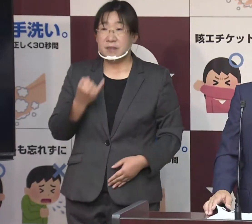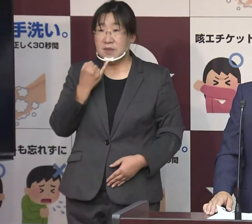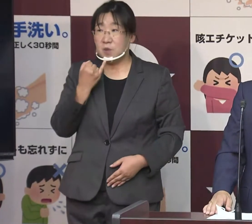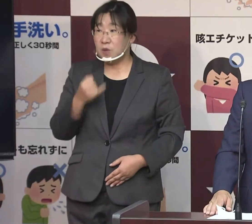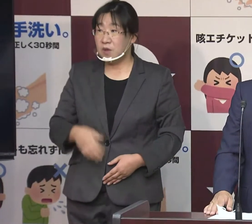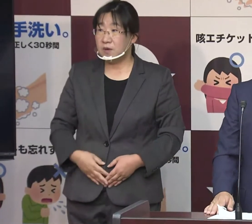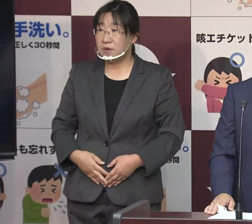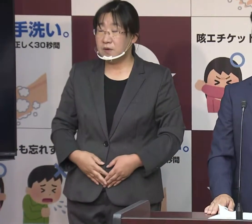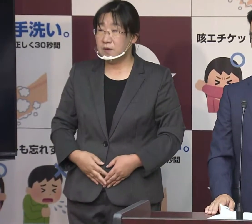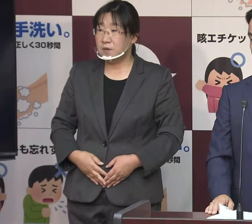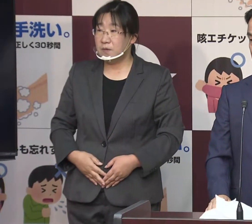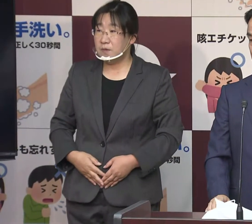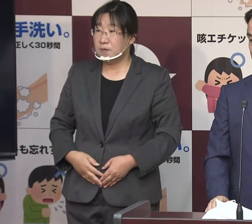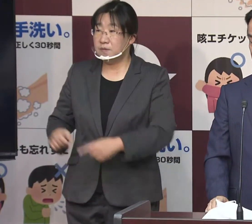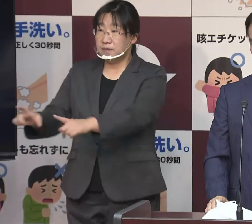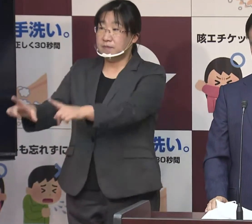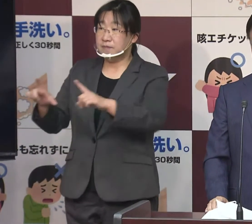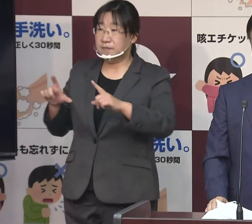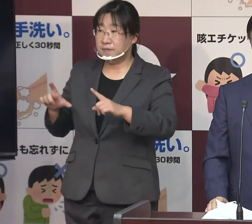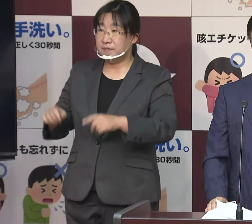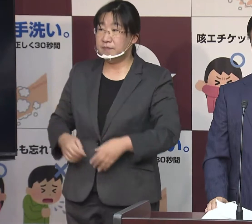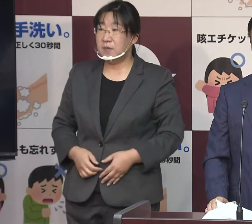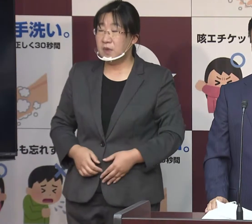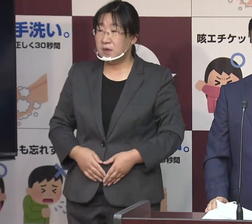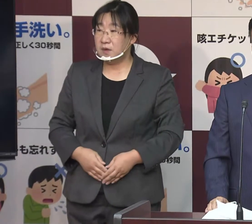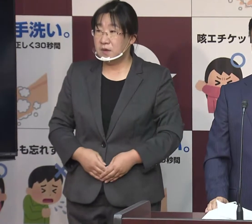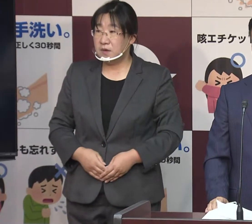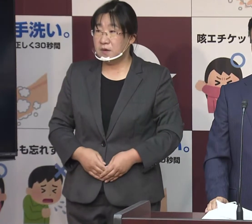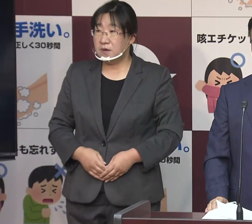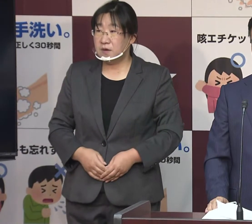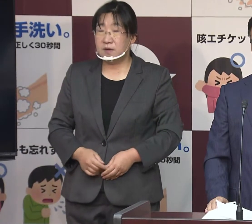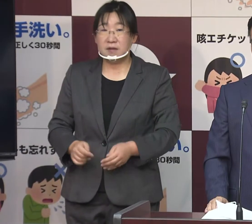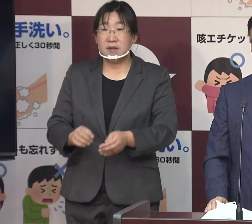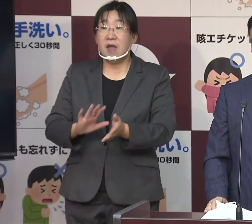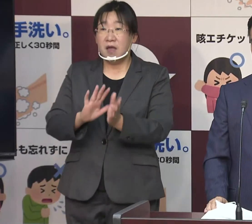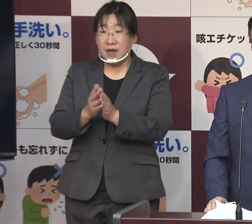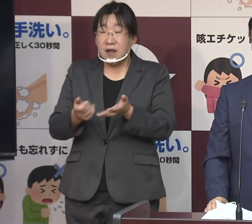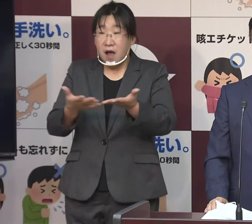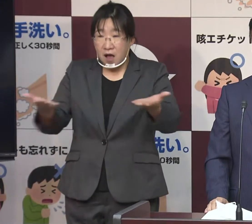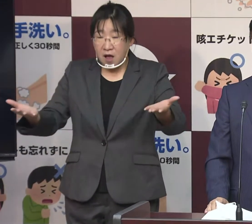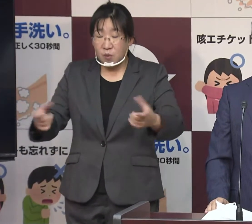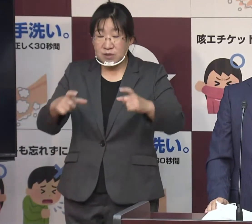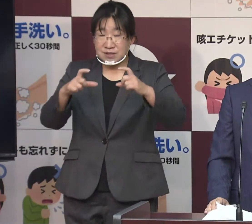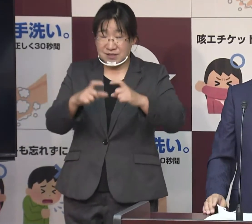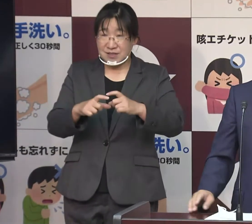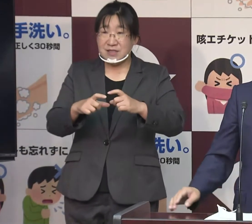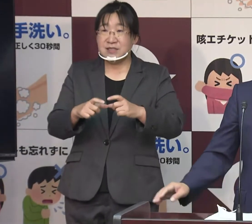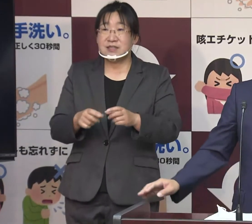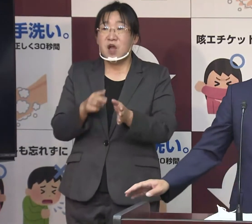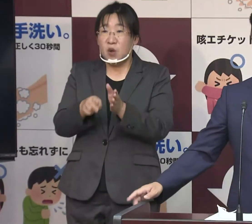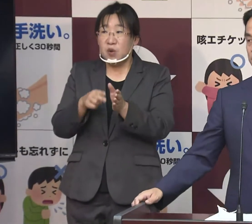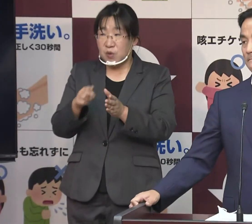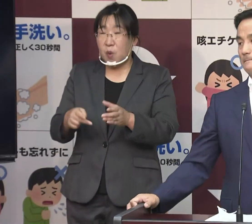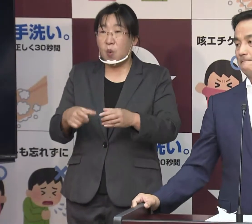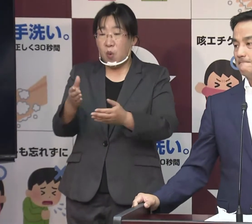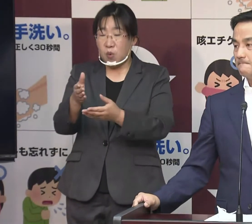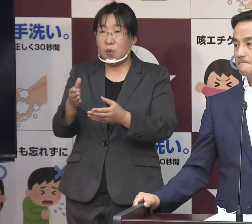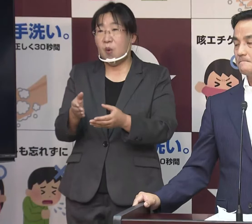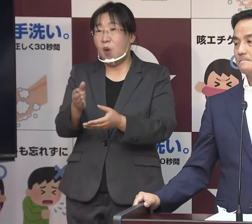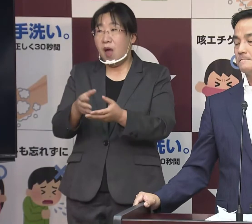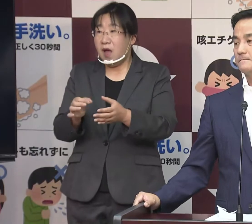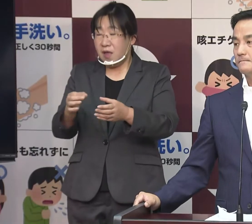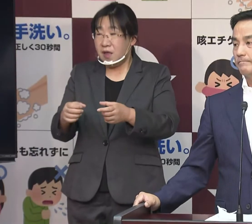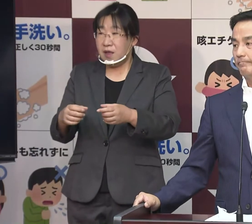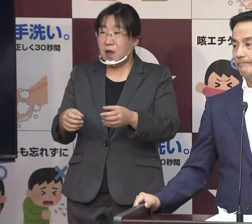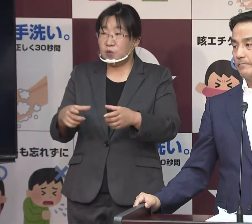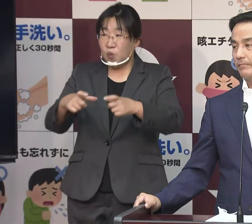ではあの県がこちらの半額の宿泊券、プレミアム宿泊券キャンペーンを作っておられますけれども